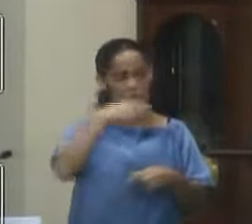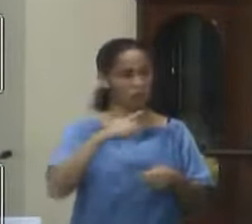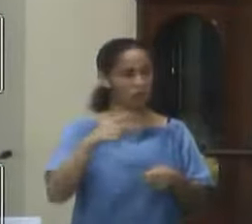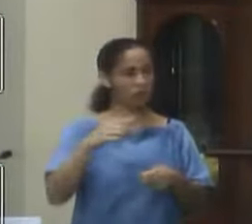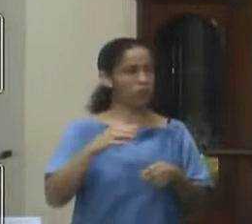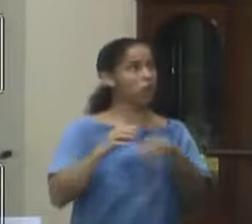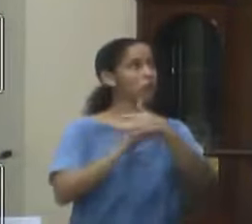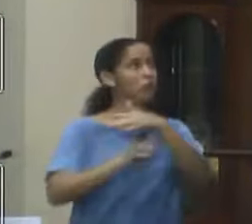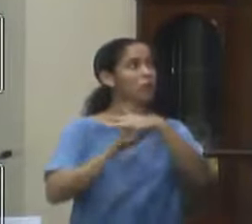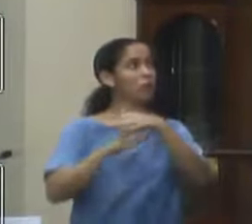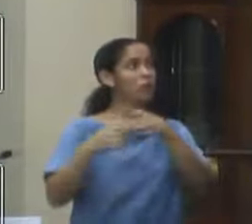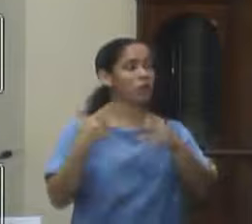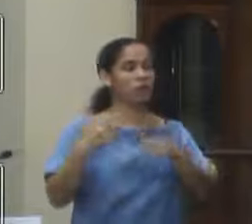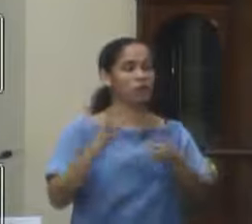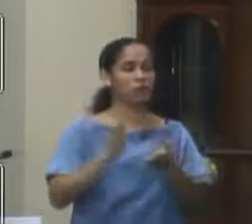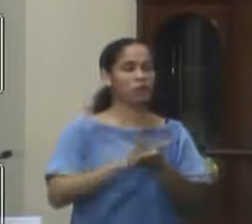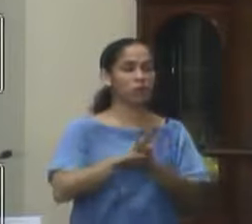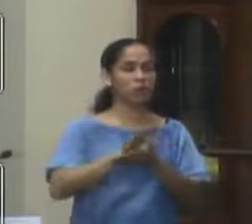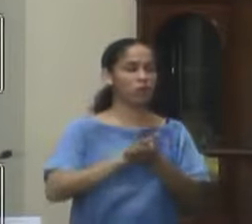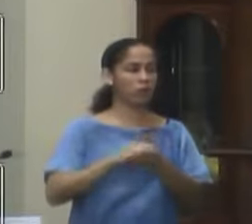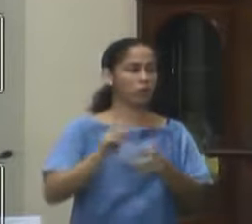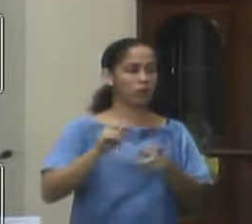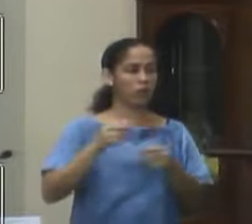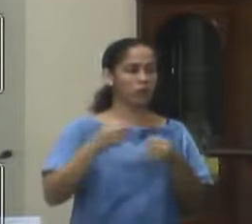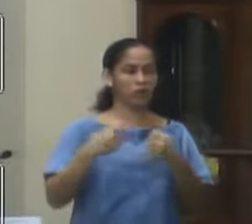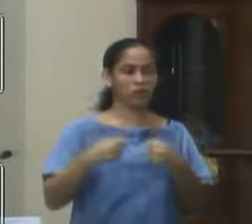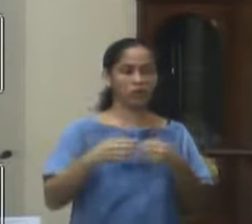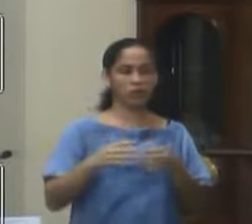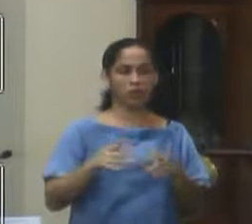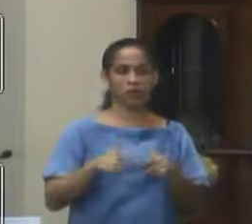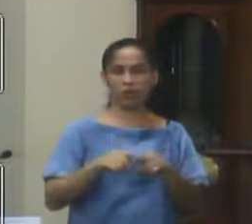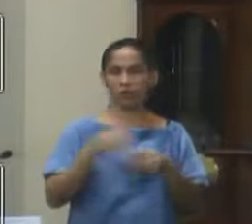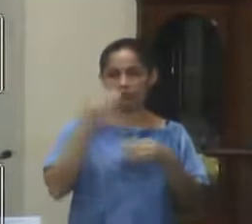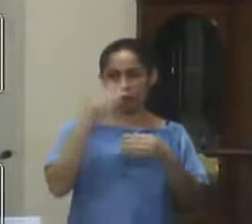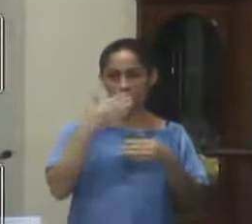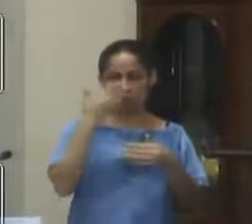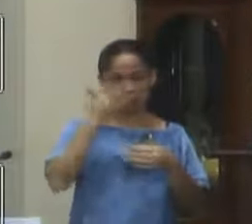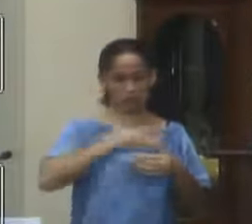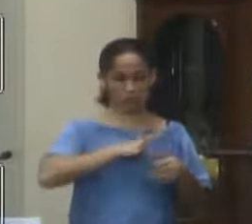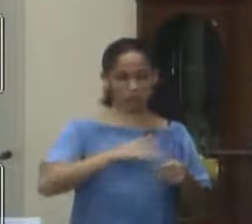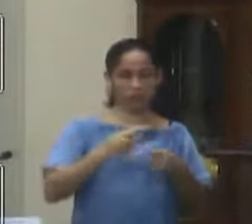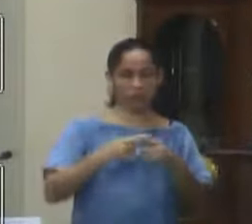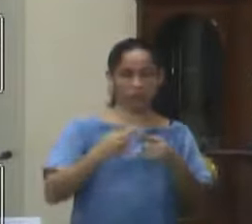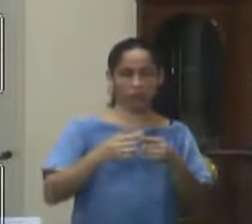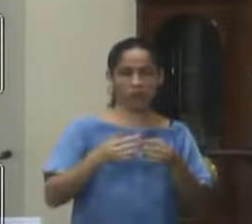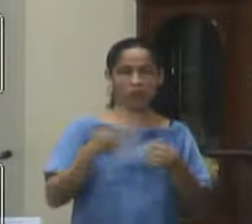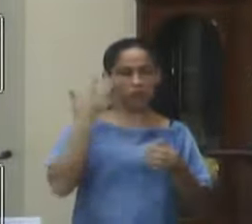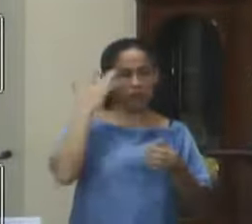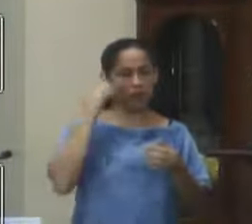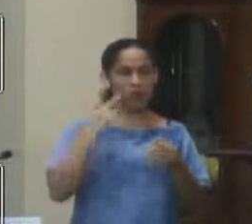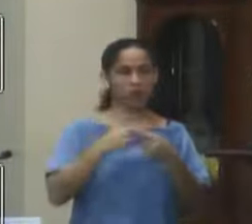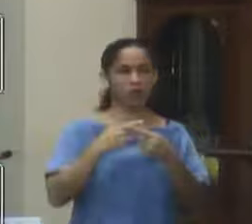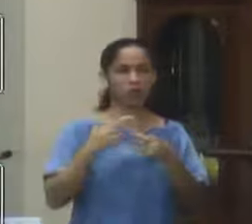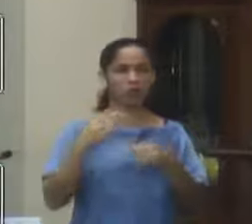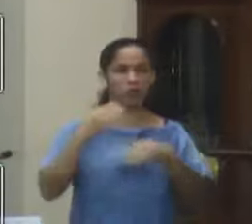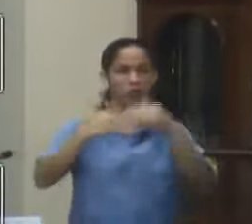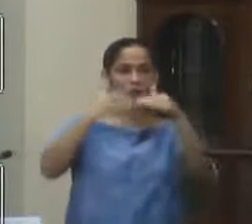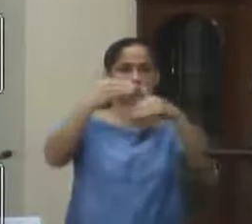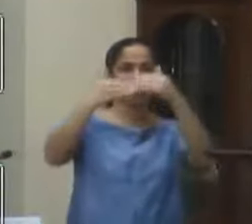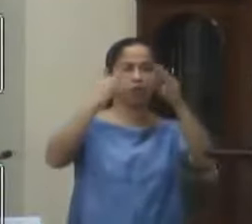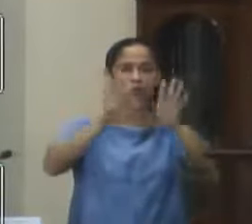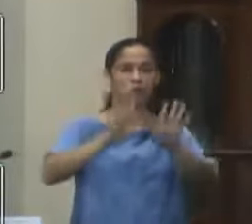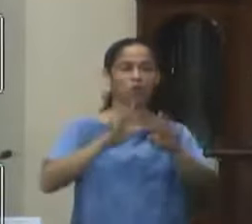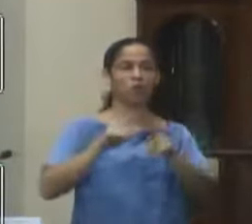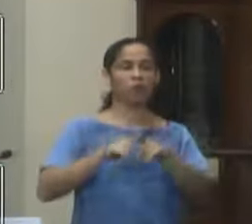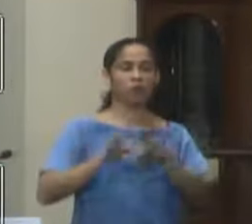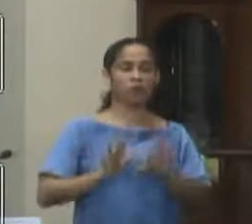tem crédito nenhum e não merece nenhum tipo de credibilidade, porque acho que isso se conquista é com o tempo.